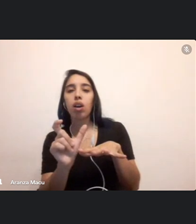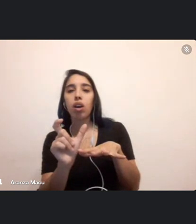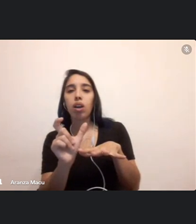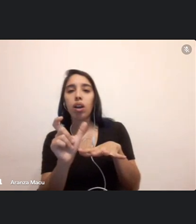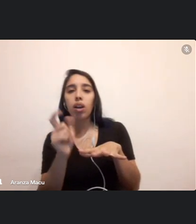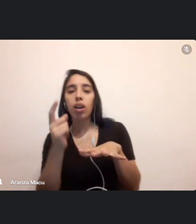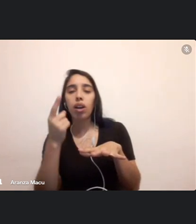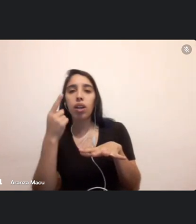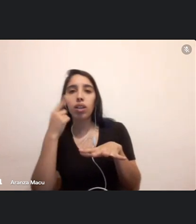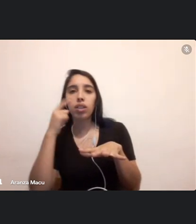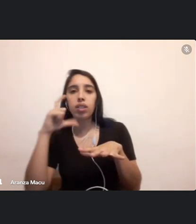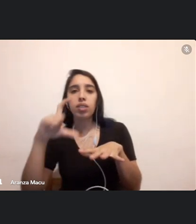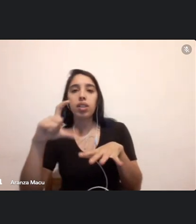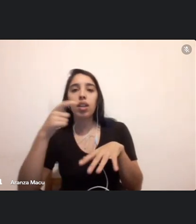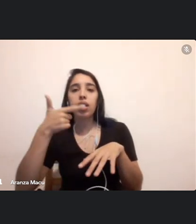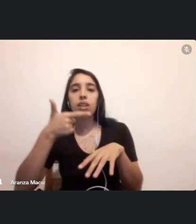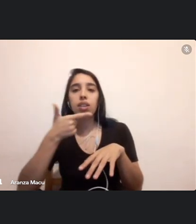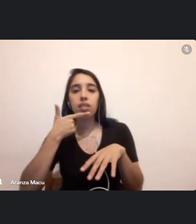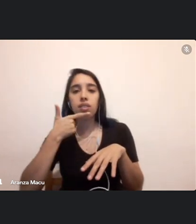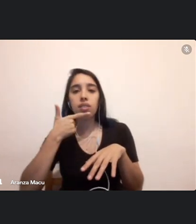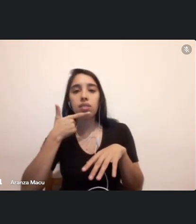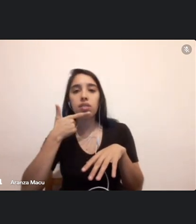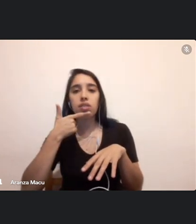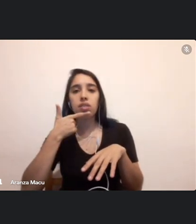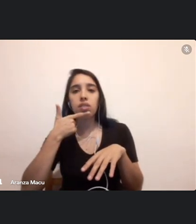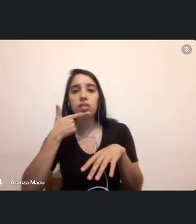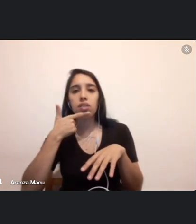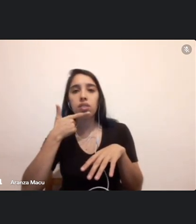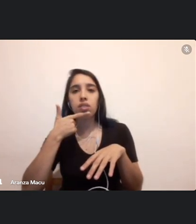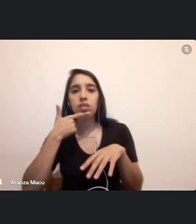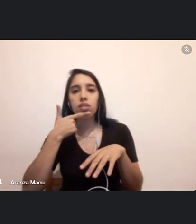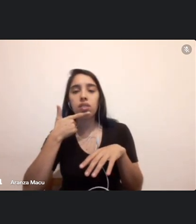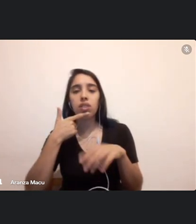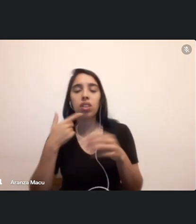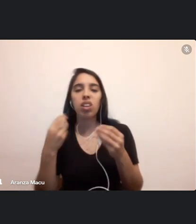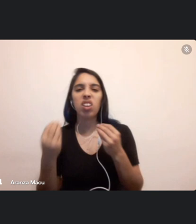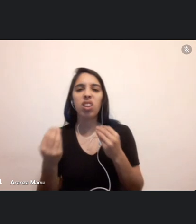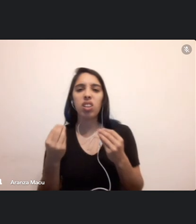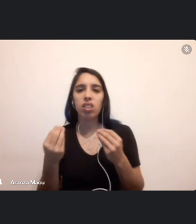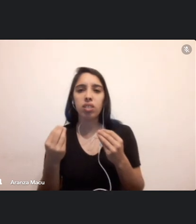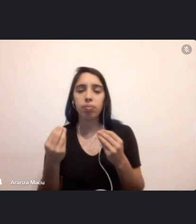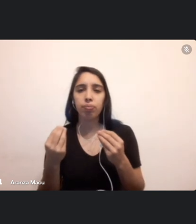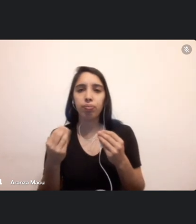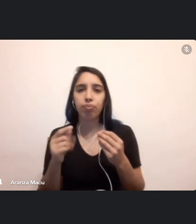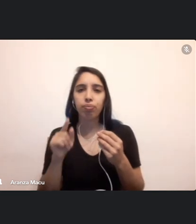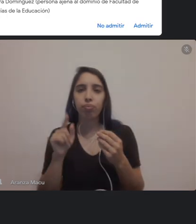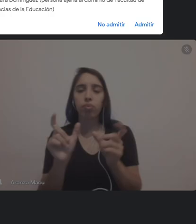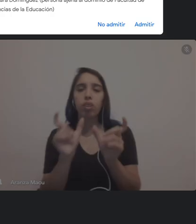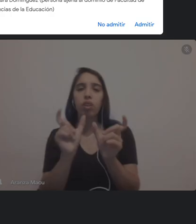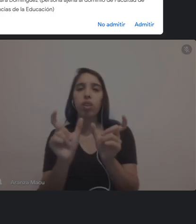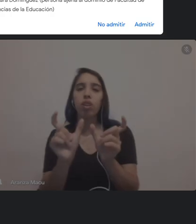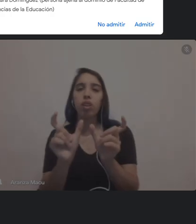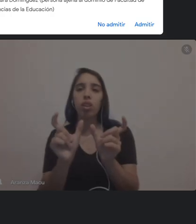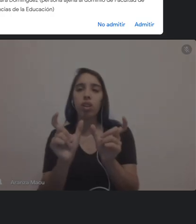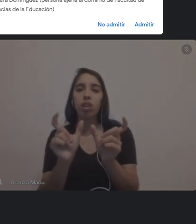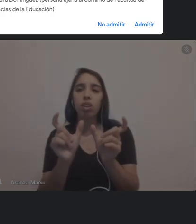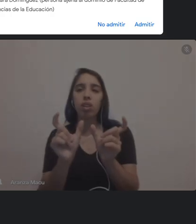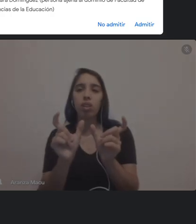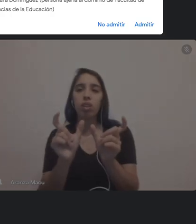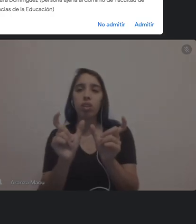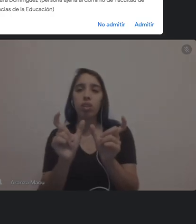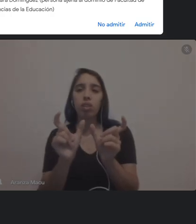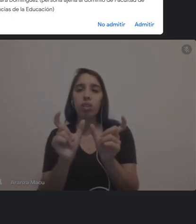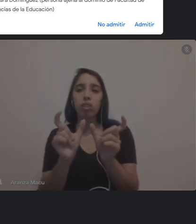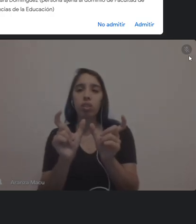ICS corresponde, igual que didactics y didactic, es la diferencia entre sustantivo